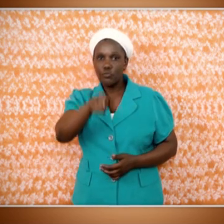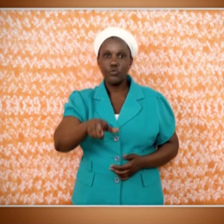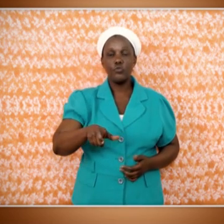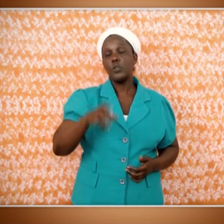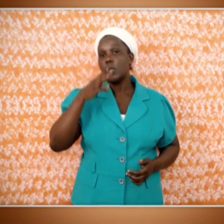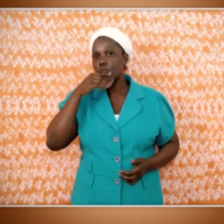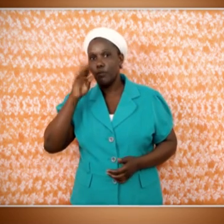wake.